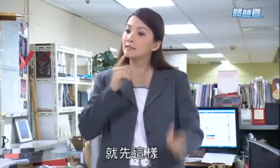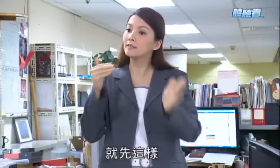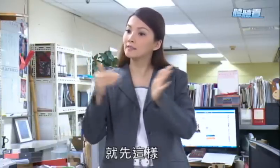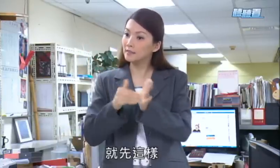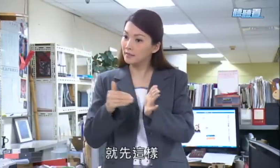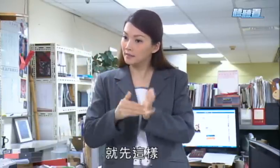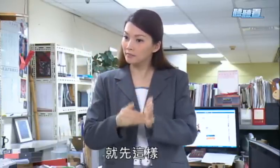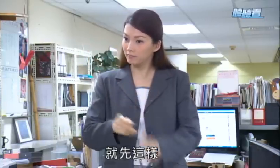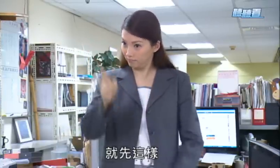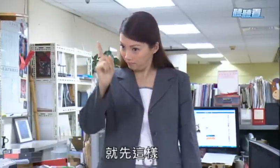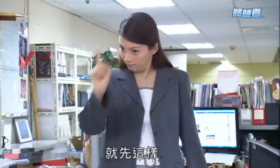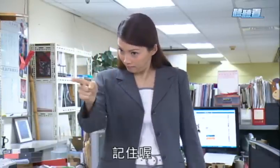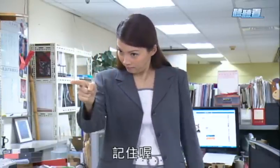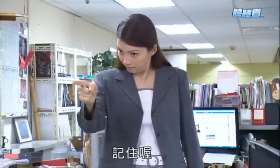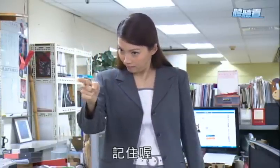就先这样，记住哦。